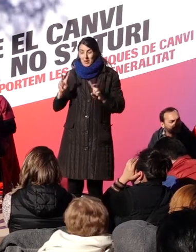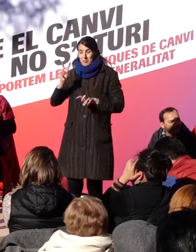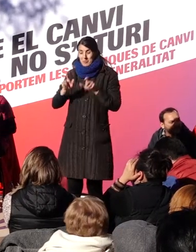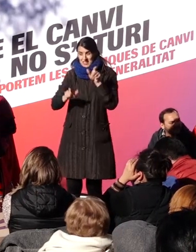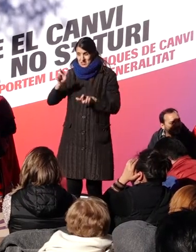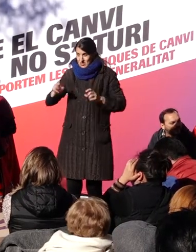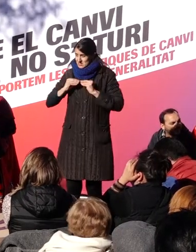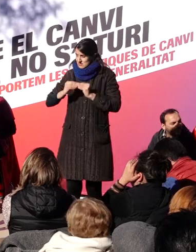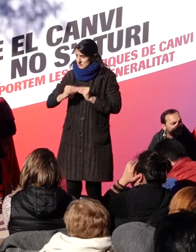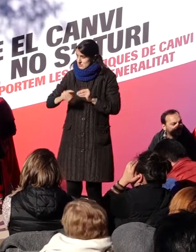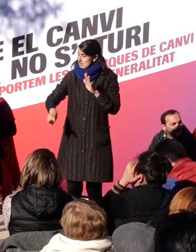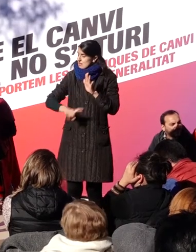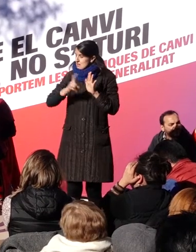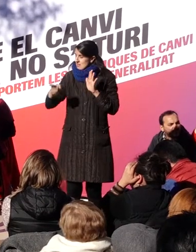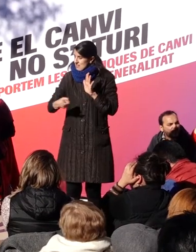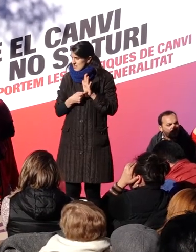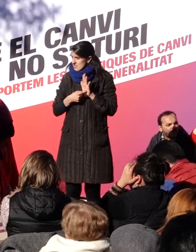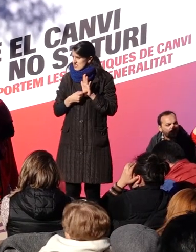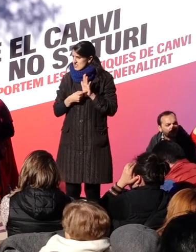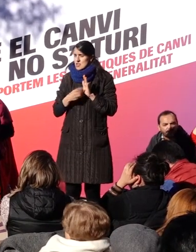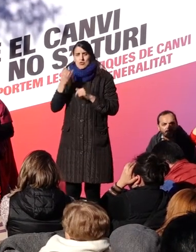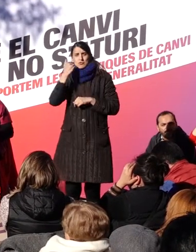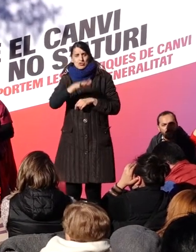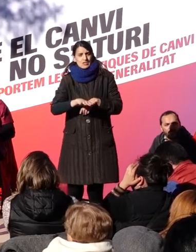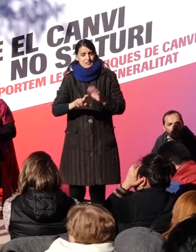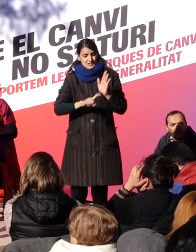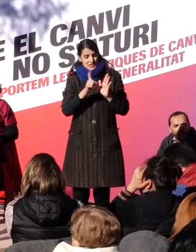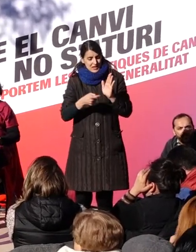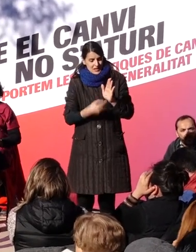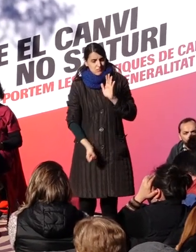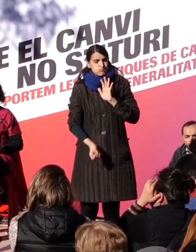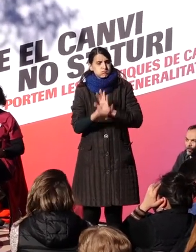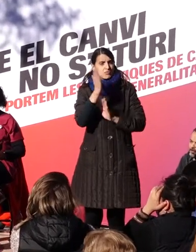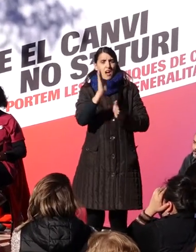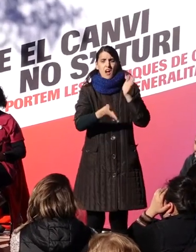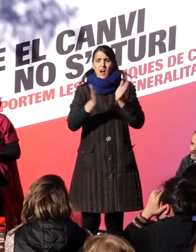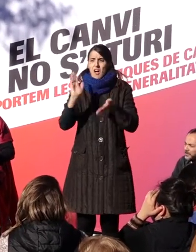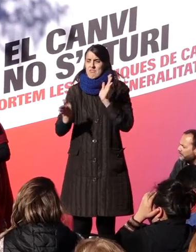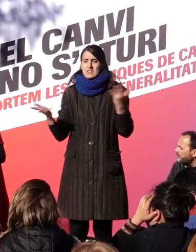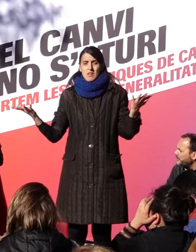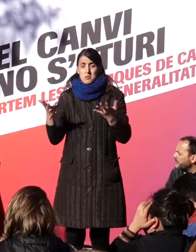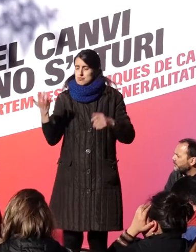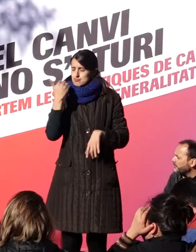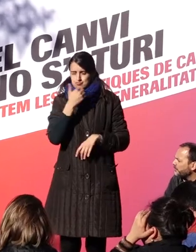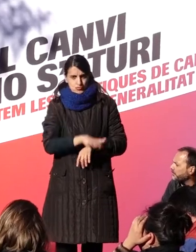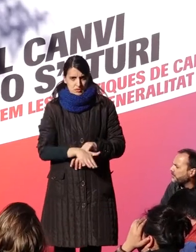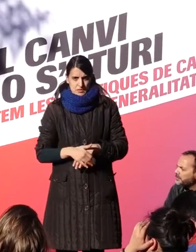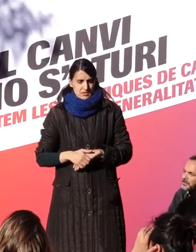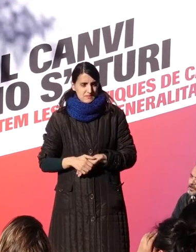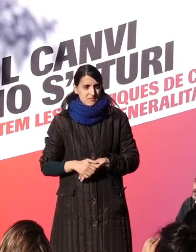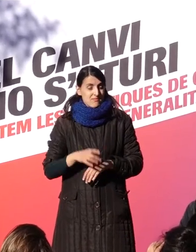tienen ni idea en realidad de lo que supone el impacto el resultado de las leyes que ellos mismos implementan y que ellos además